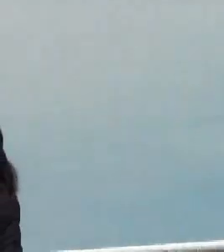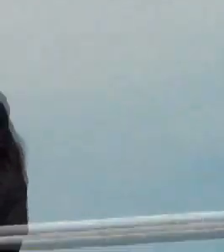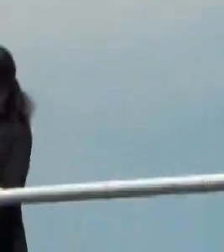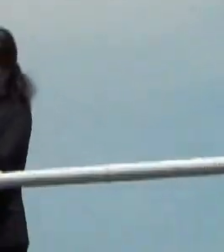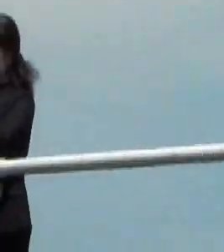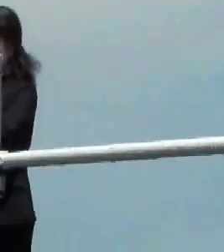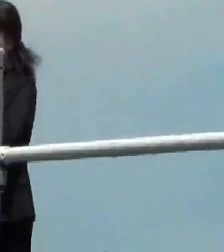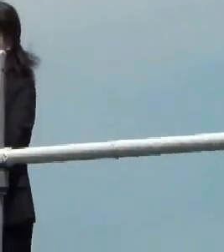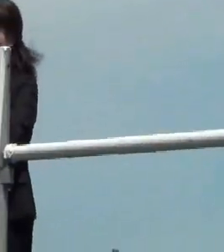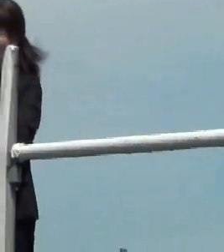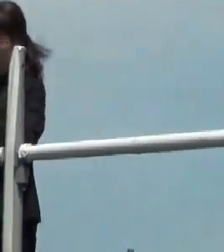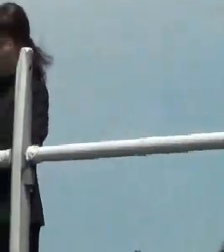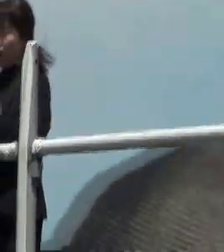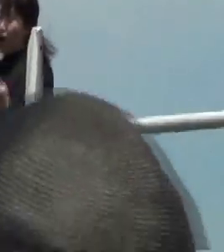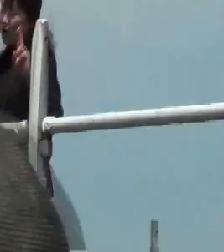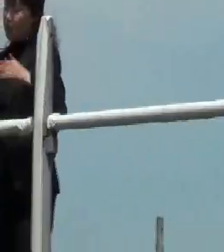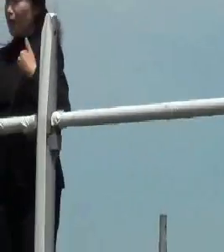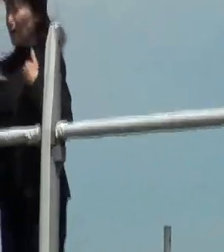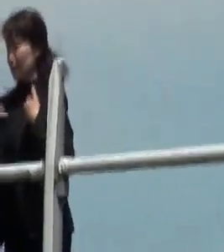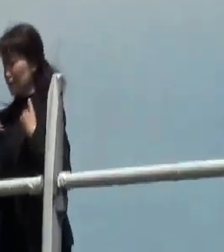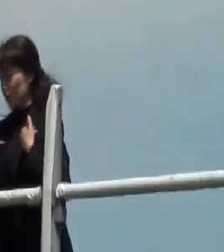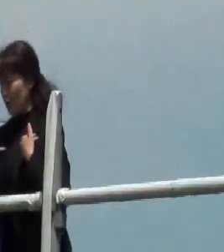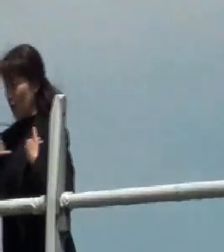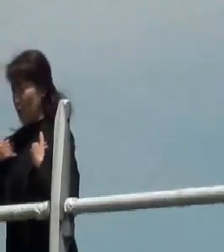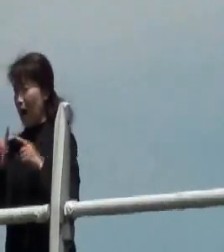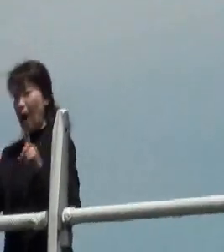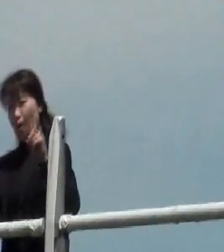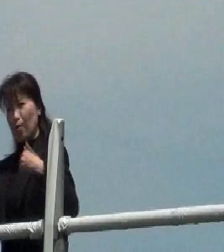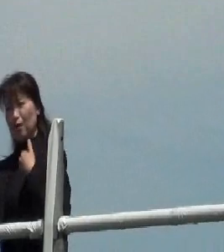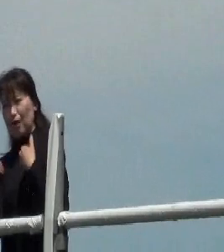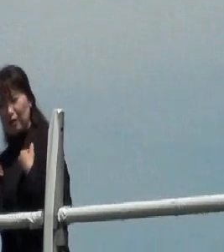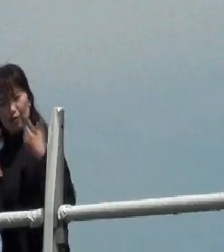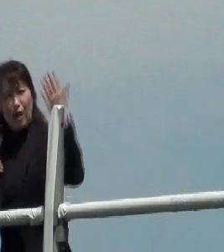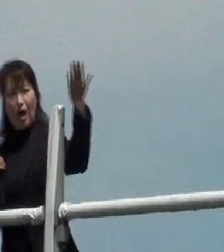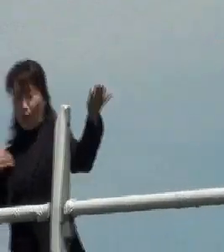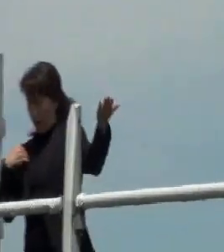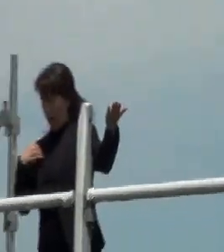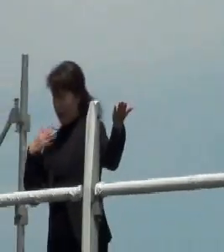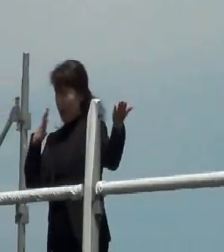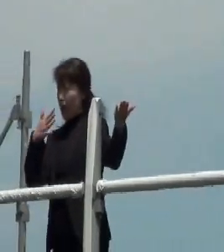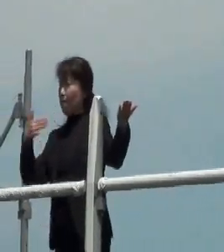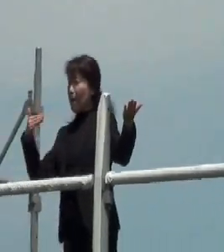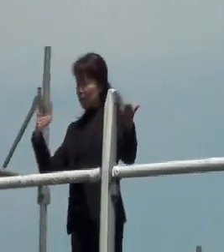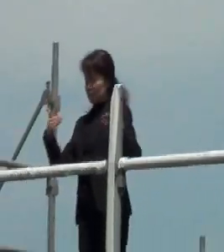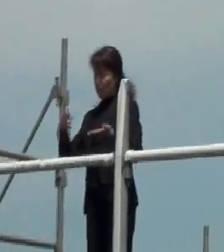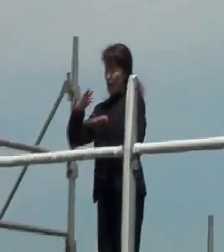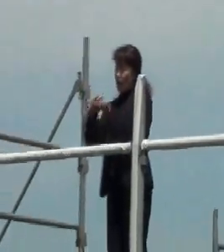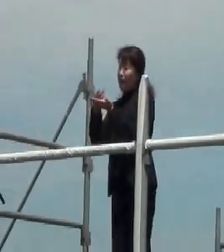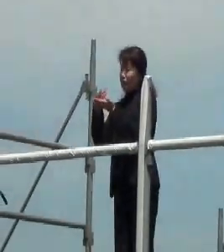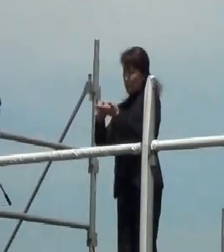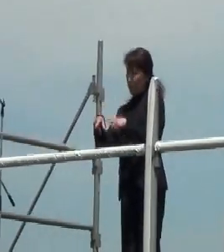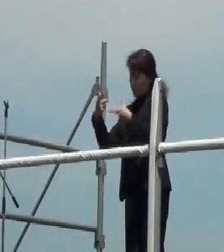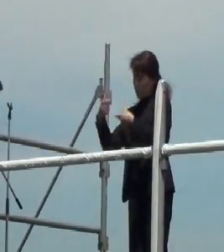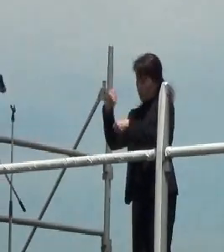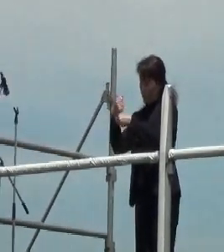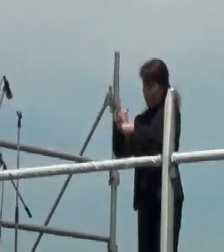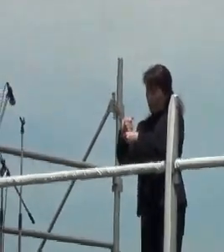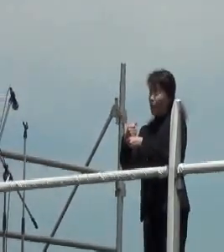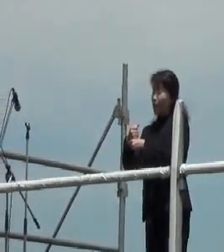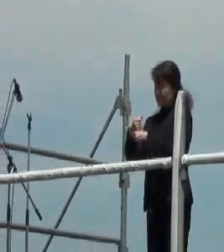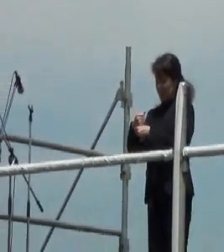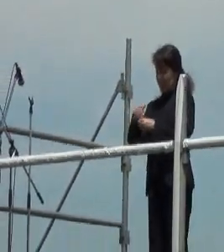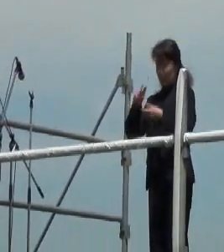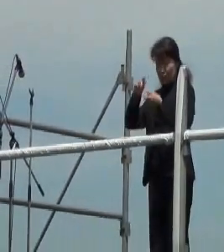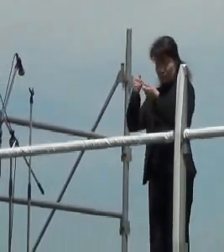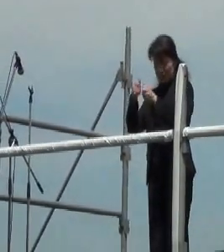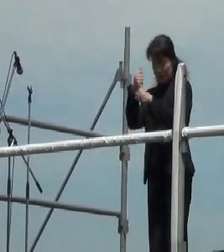辛い時も歌が必要だ、音楽が必要だと言って、まずこの木は米軍のベッドの木、壊して、からくりとネック